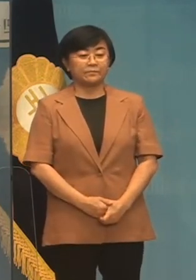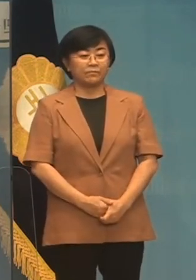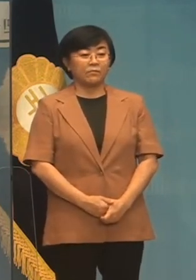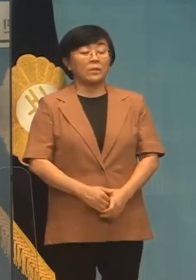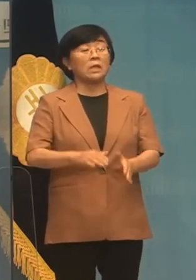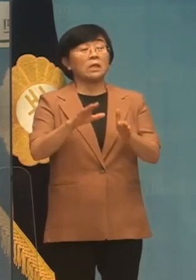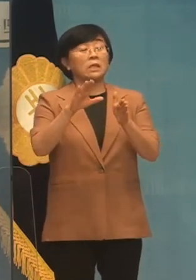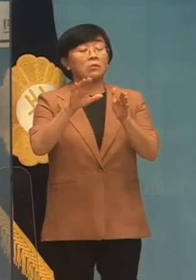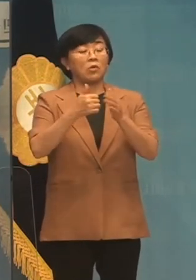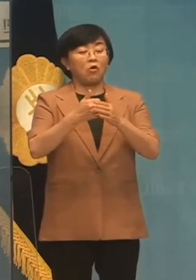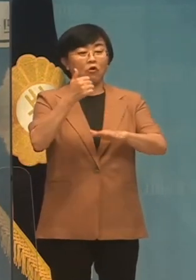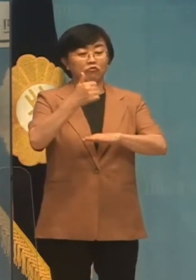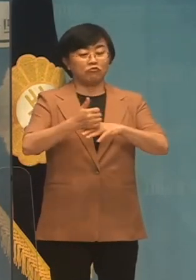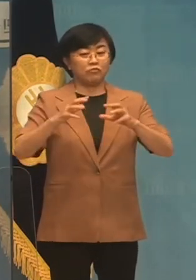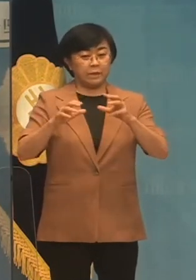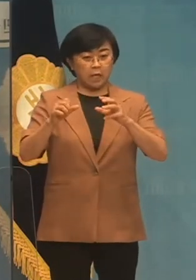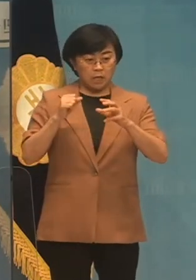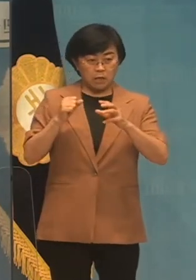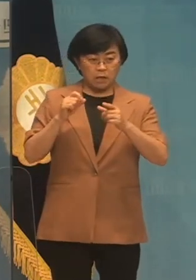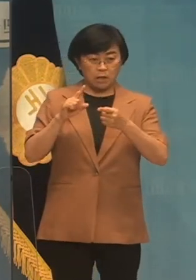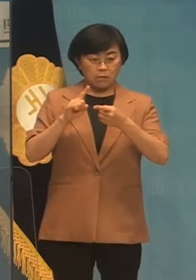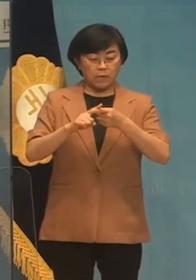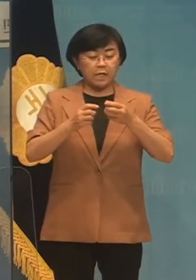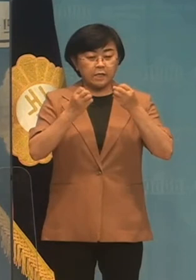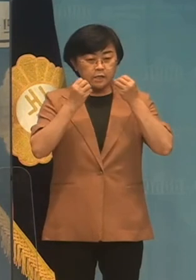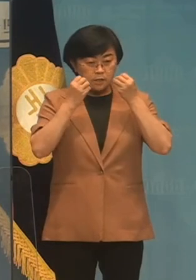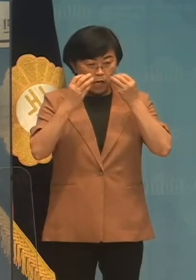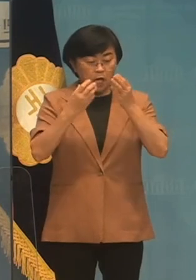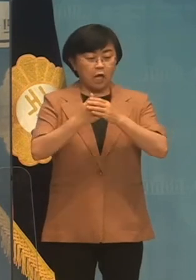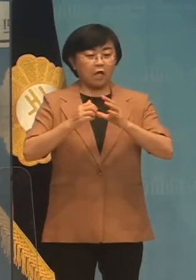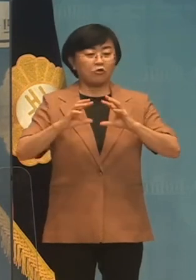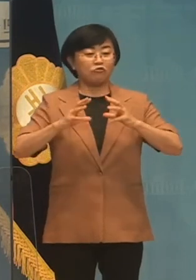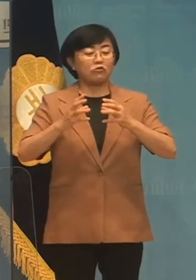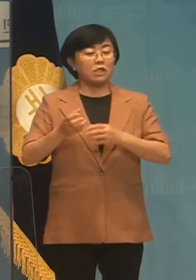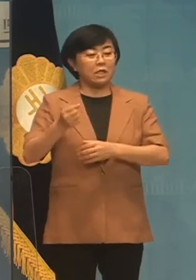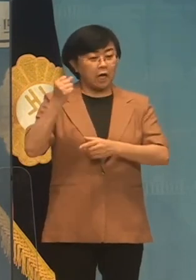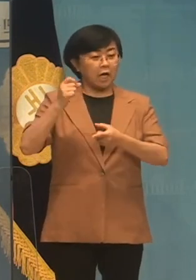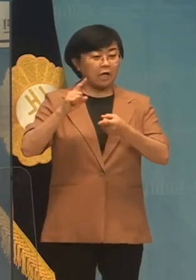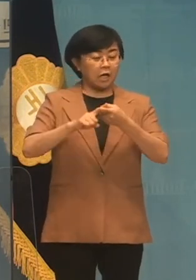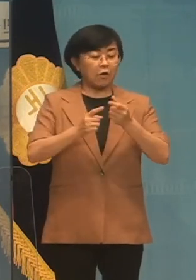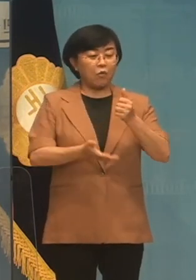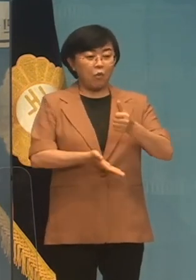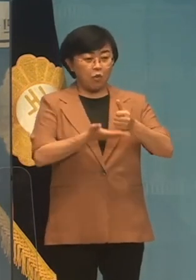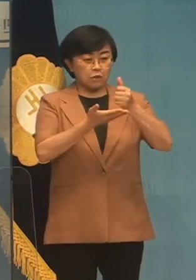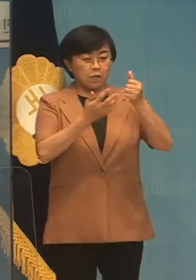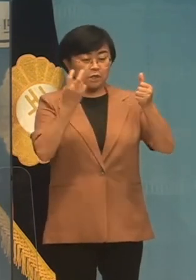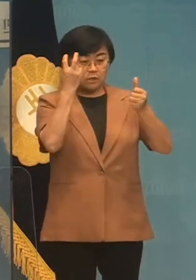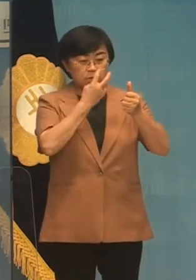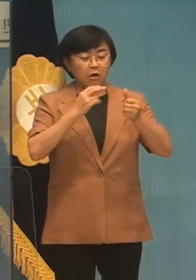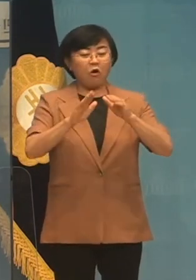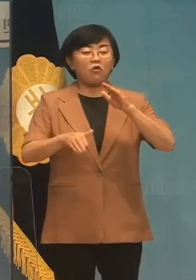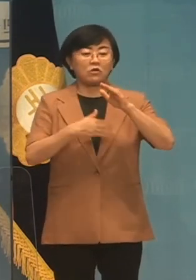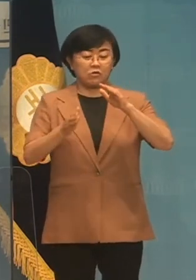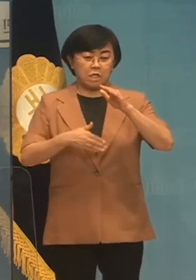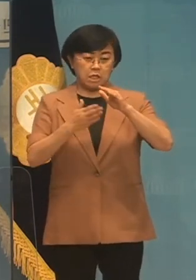그렇다면 결국 국민의힘 전신인 새누리당의 공천 심사가 엉터리로